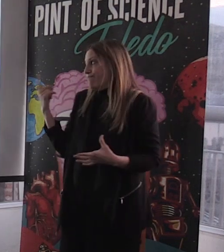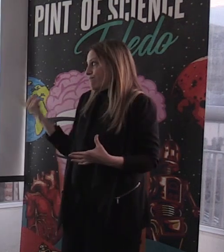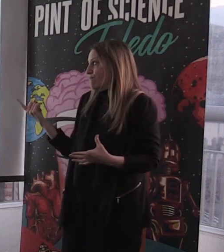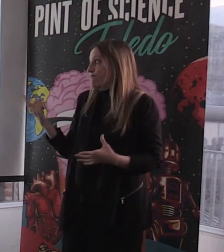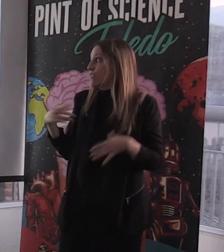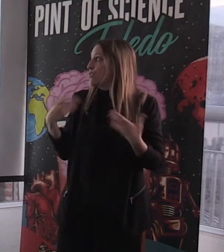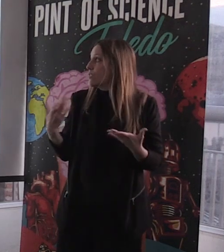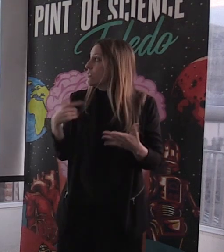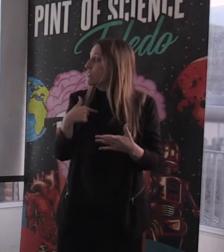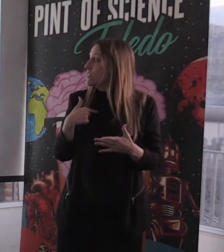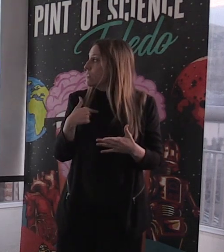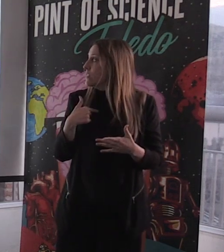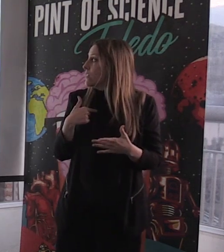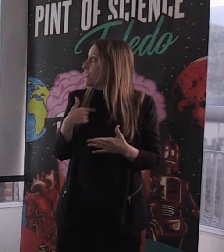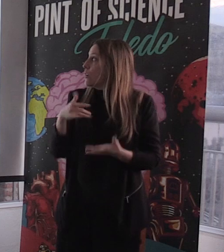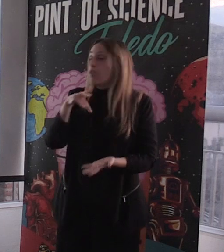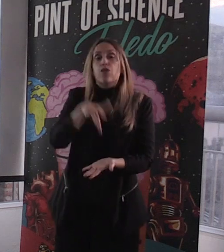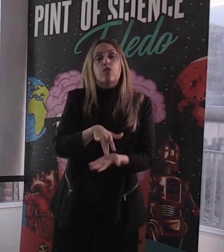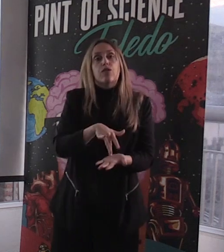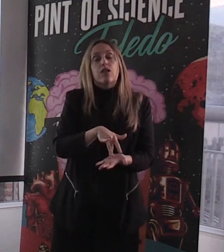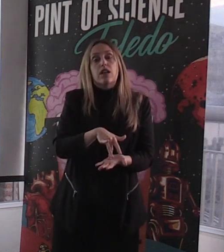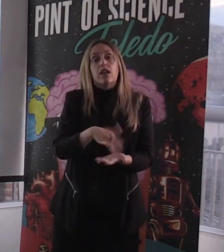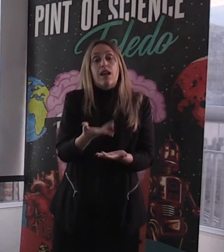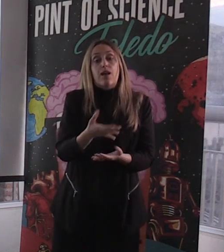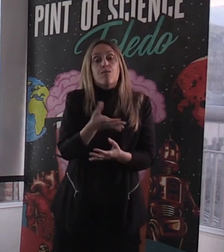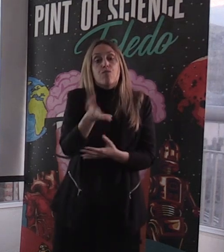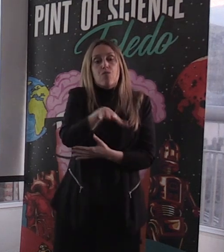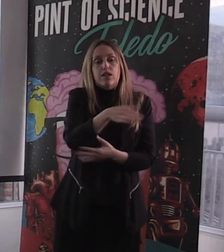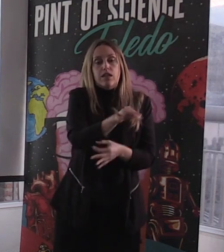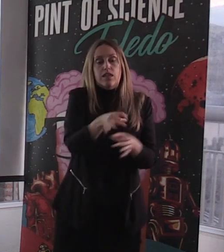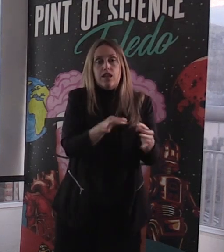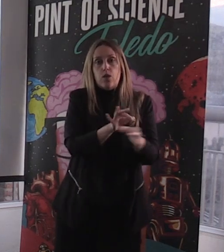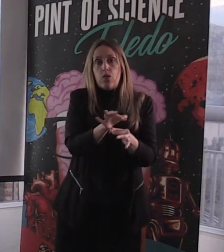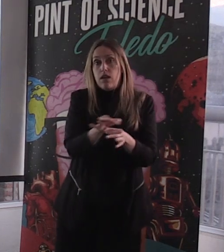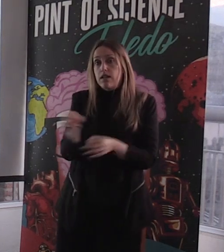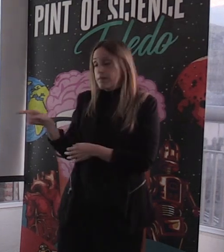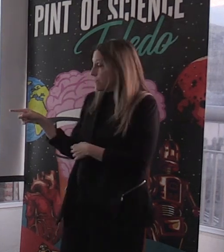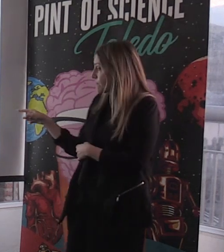muerte celular. Y esto es el límite de Hayflick. Nuestras